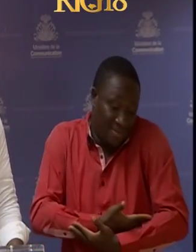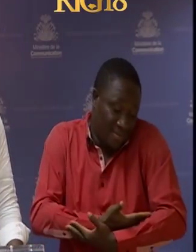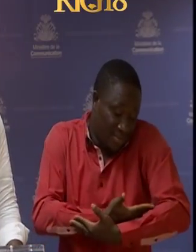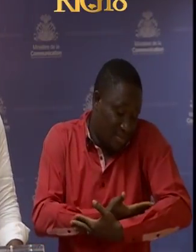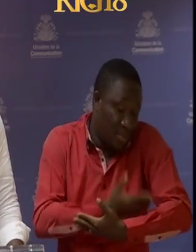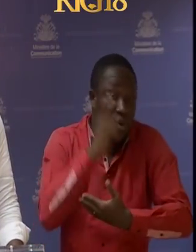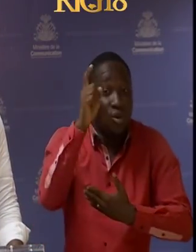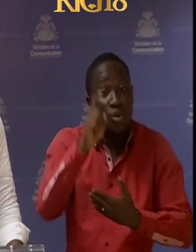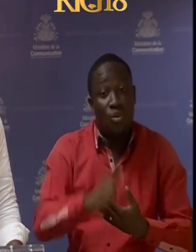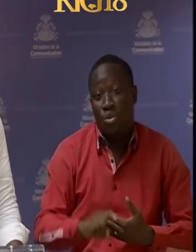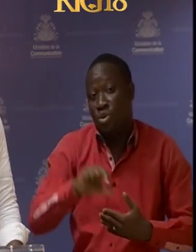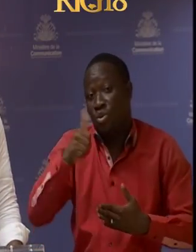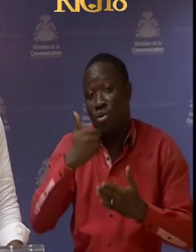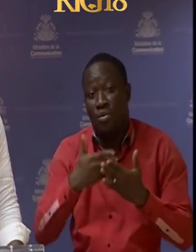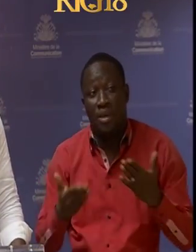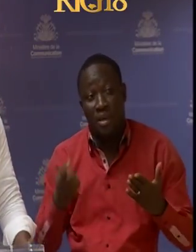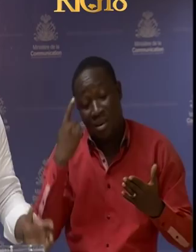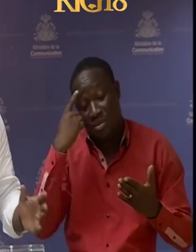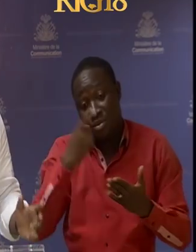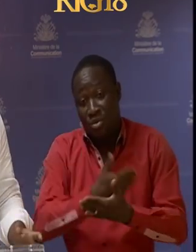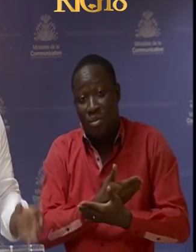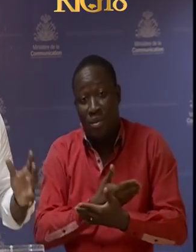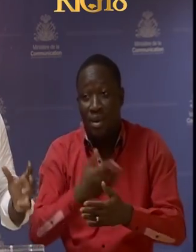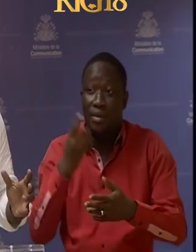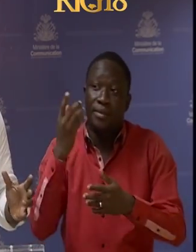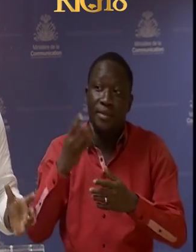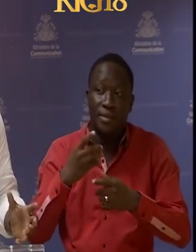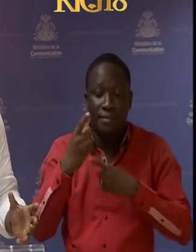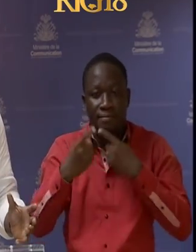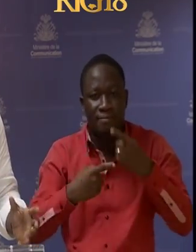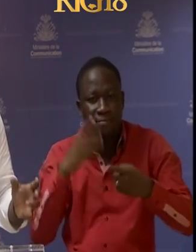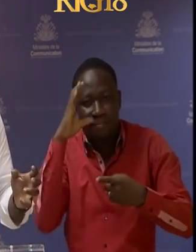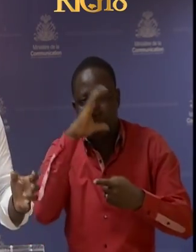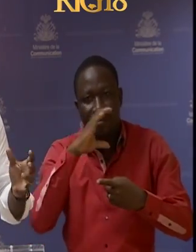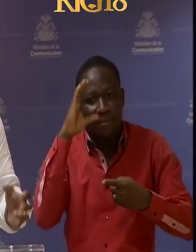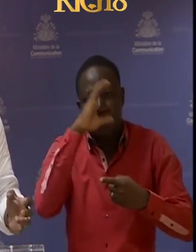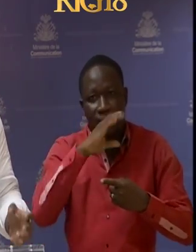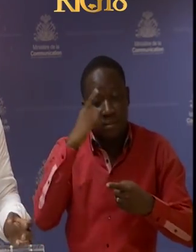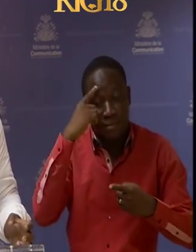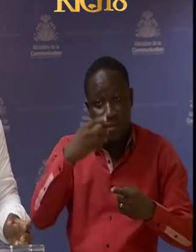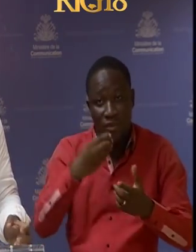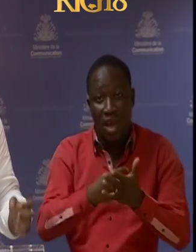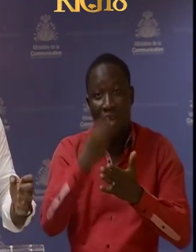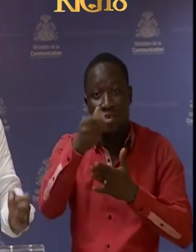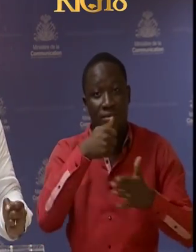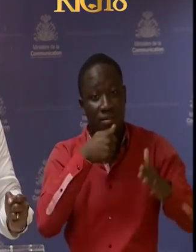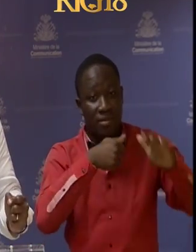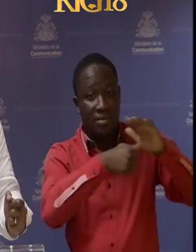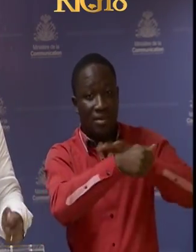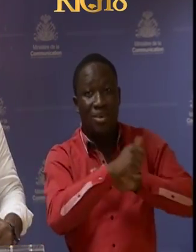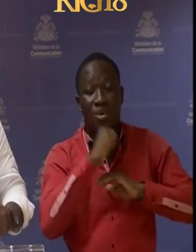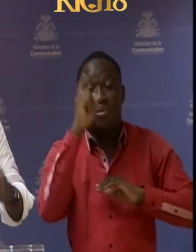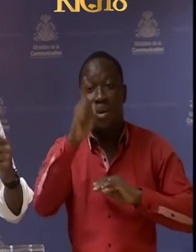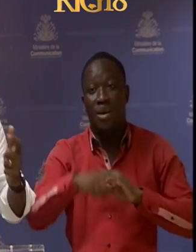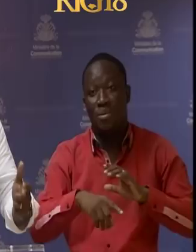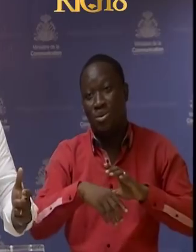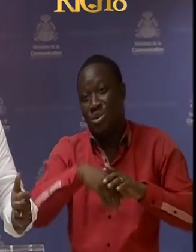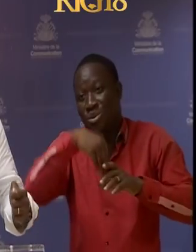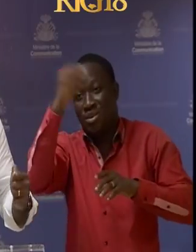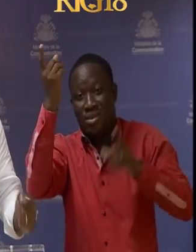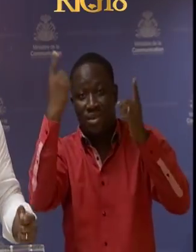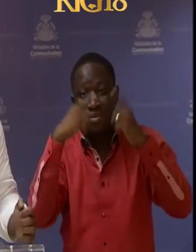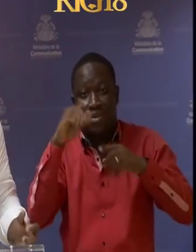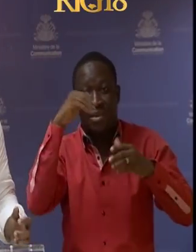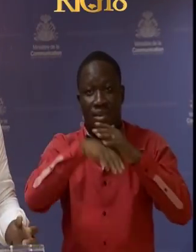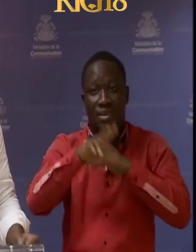moun ki gen besoin particulier ou bien besoin spéciaux, dégagez nous, faites ça nous capable pour nous capable gagner ça que nous besoin pour nous pas obligé à exposer tête